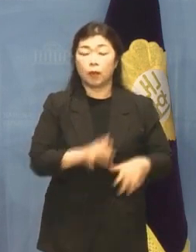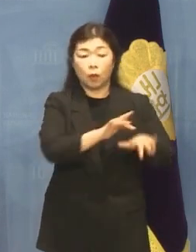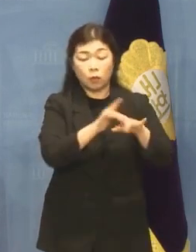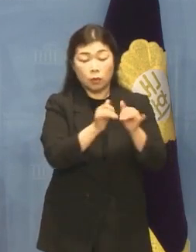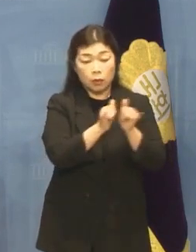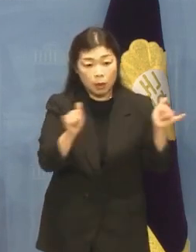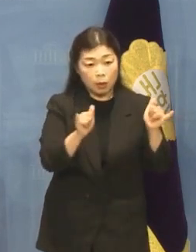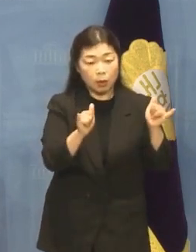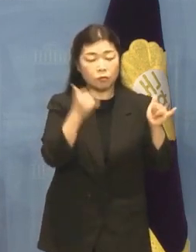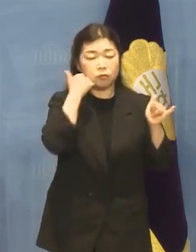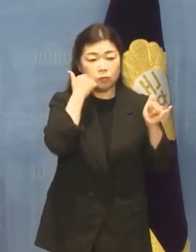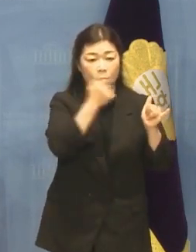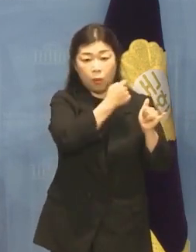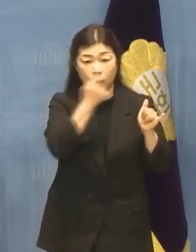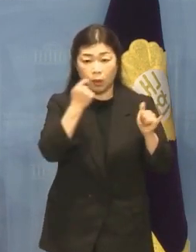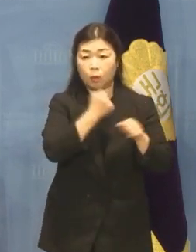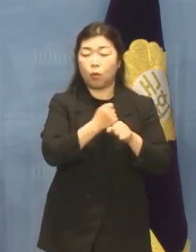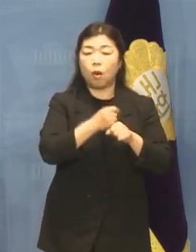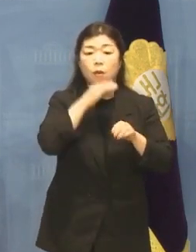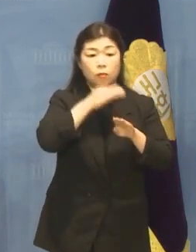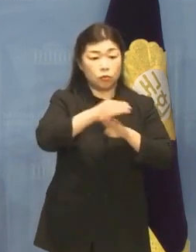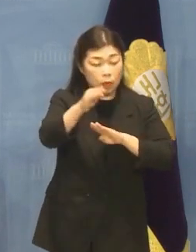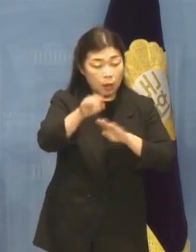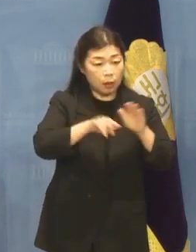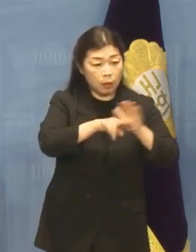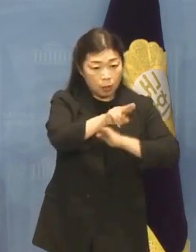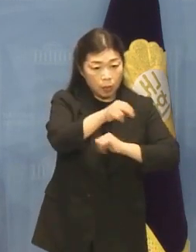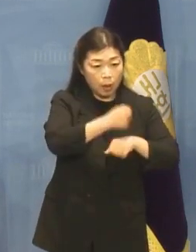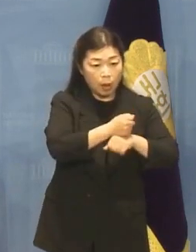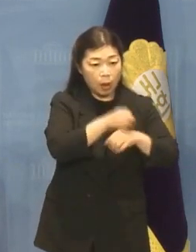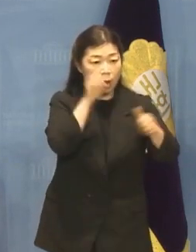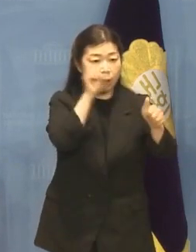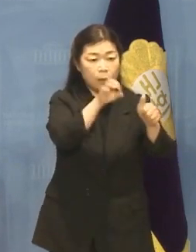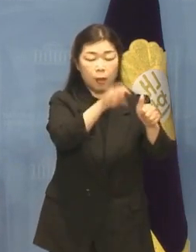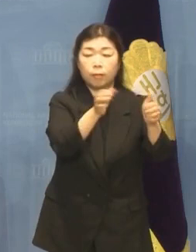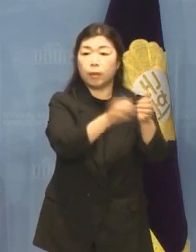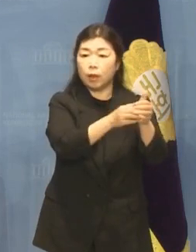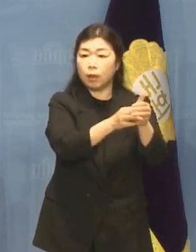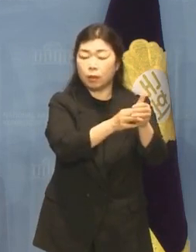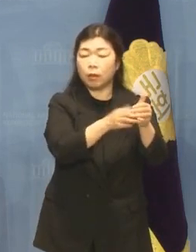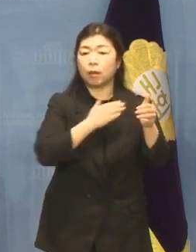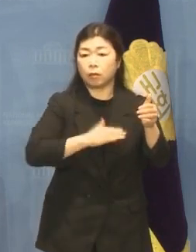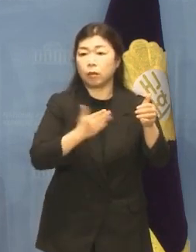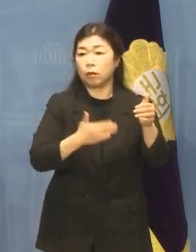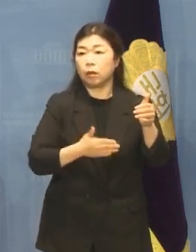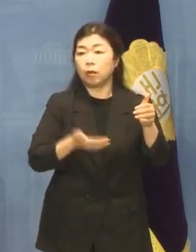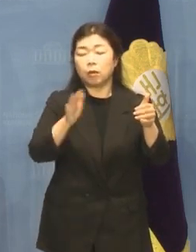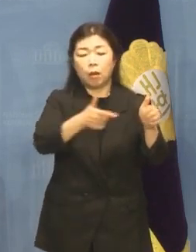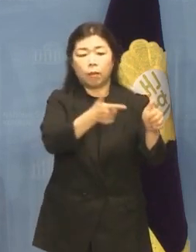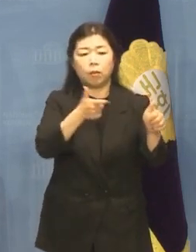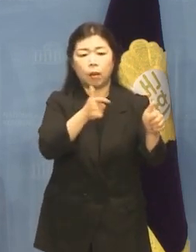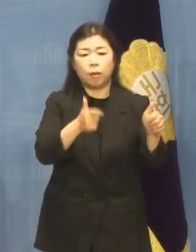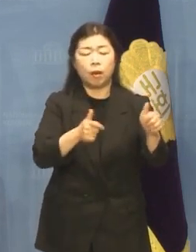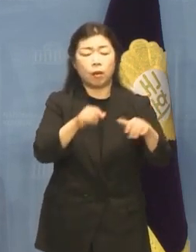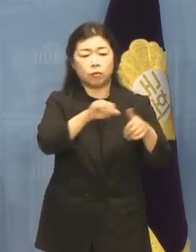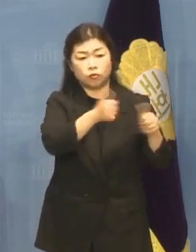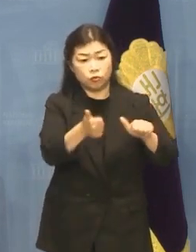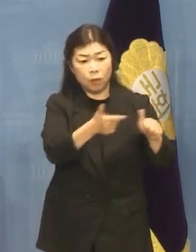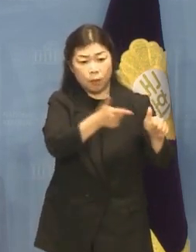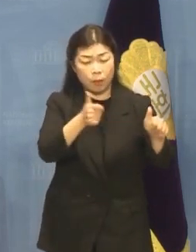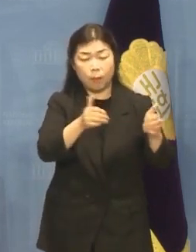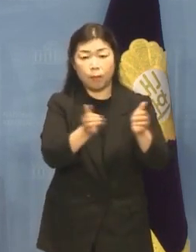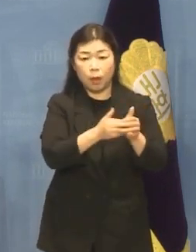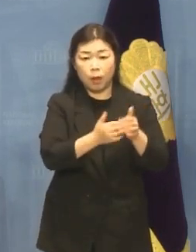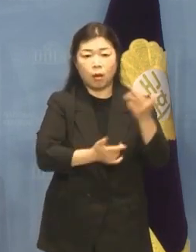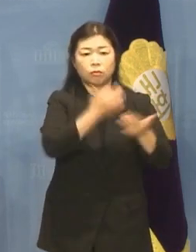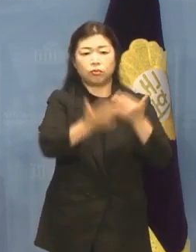실종자의 풀이 경위를 확인하면서 월북 진술을 들은 것으로 보인다. 우리 국민의 충격을 가하고 시신을 불태우는 만행을 저질렀음을 확인했다